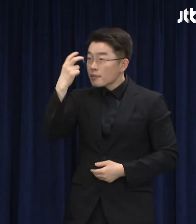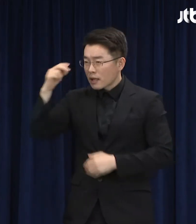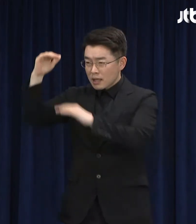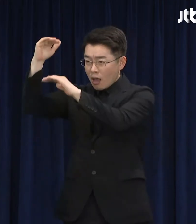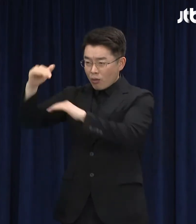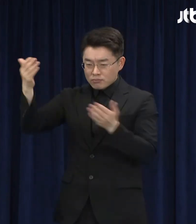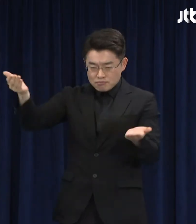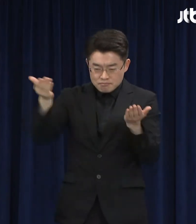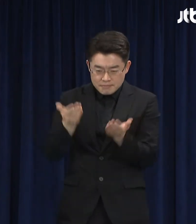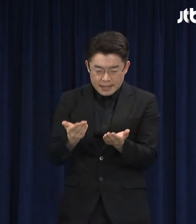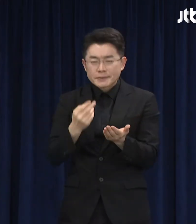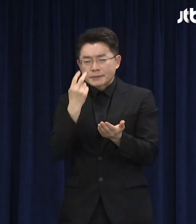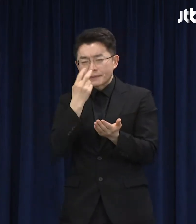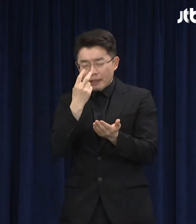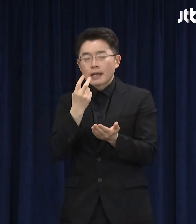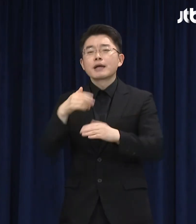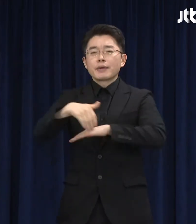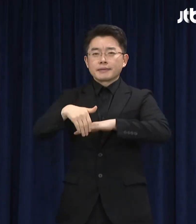확인할 계획으로 있습니다.